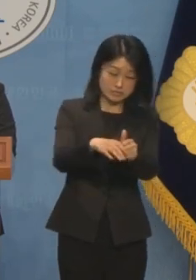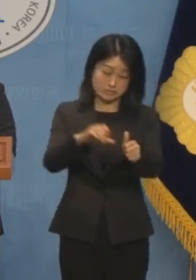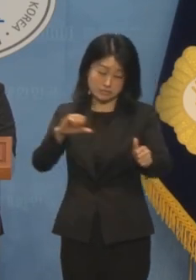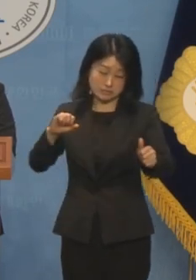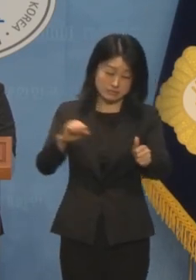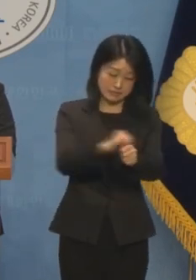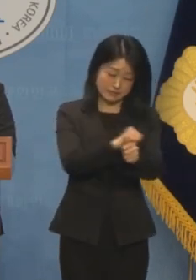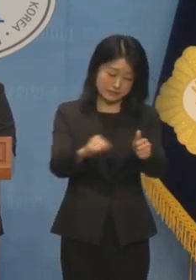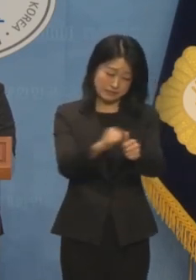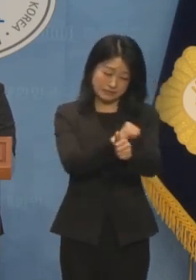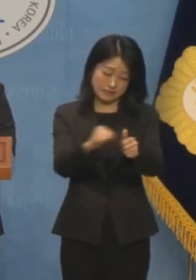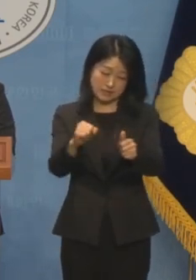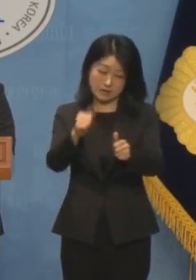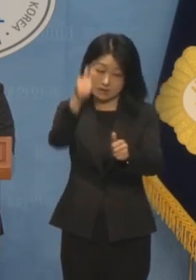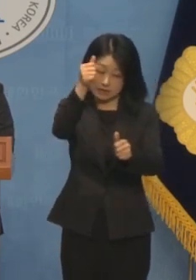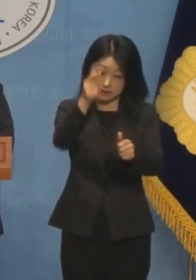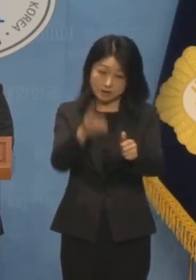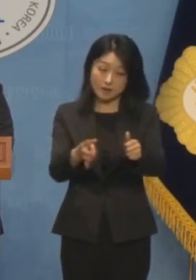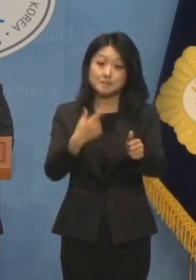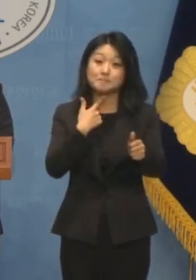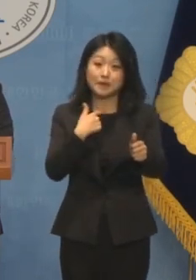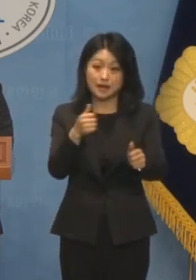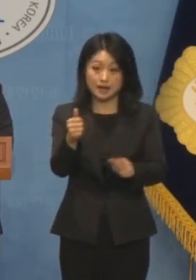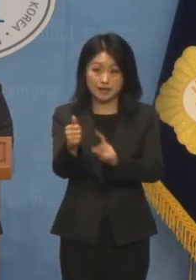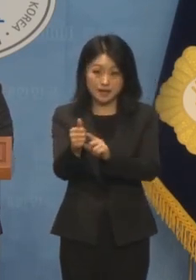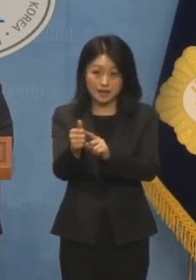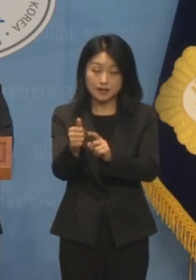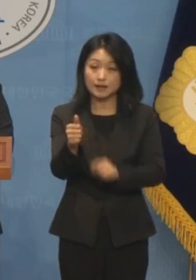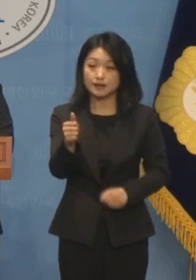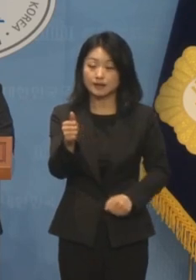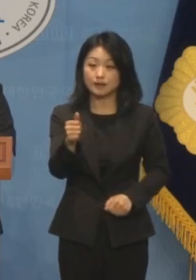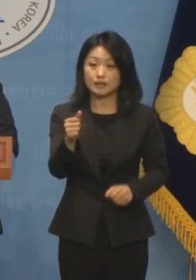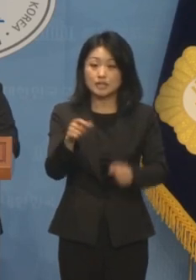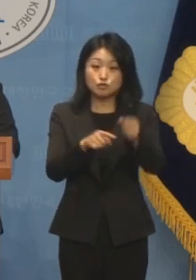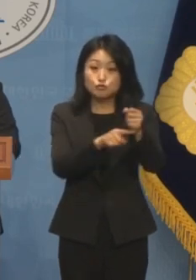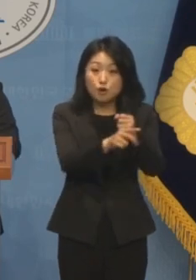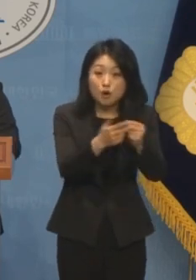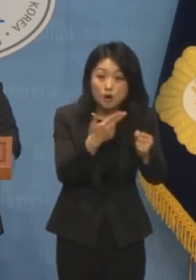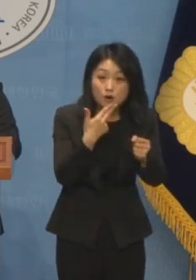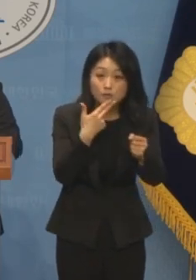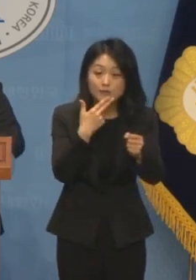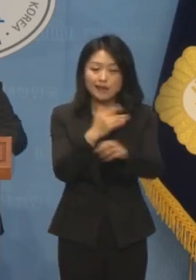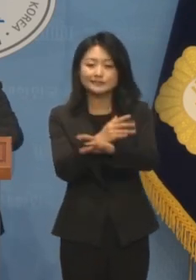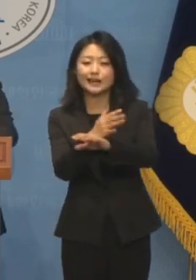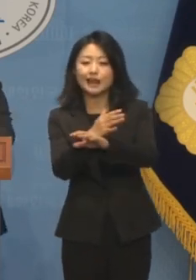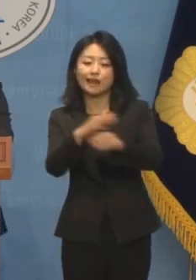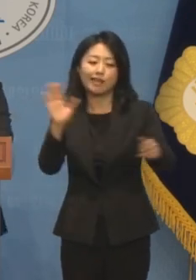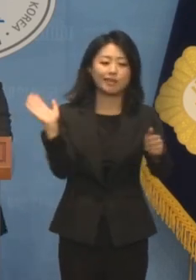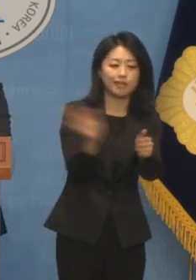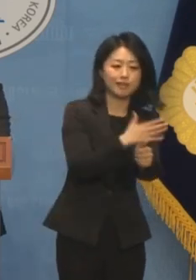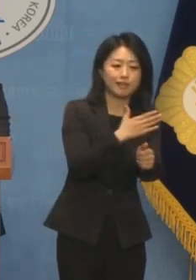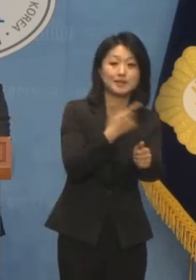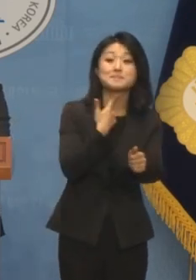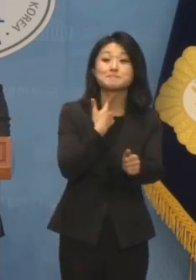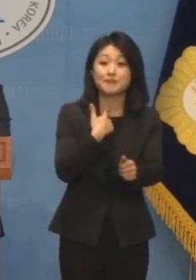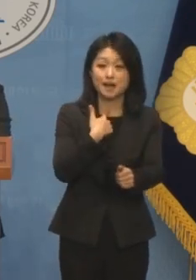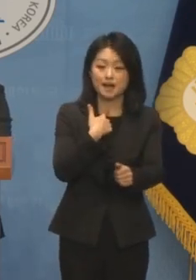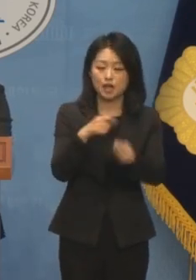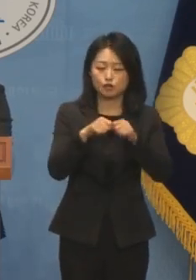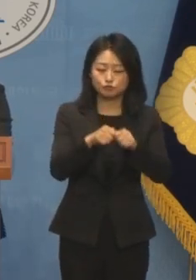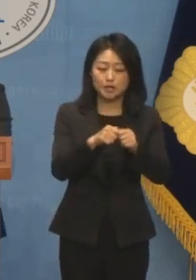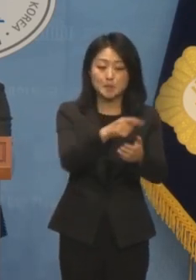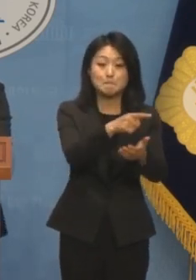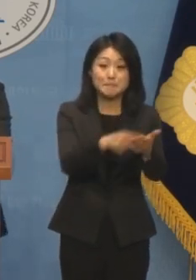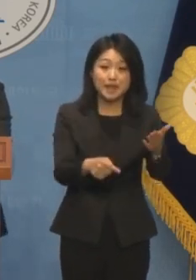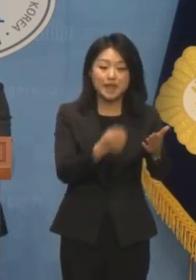폭행을 지속적으로 여러 차례 가했고 심지어는 이유 없이 장남 삼아 때리기도 했다는 내용의 구체적인